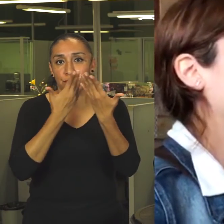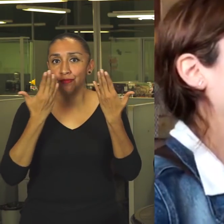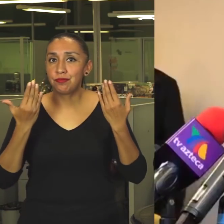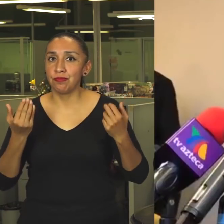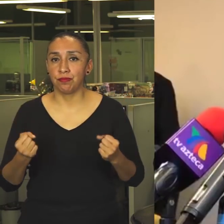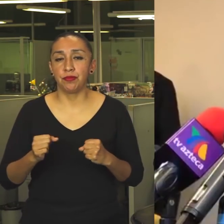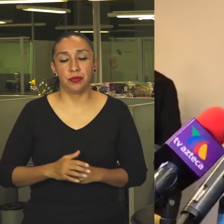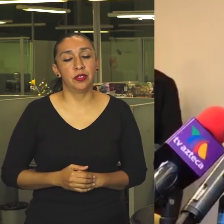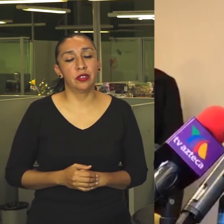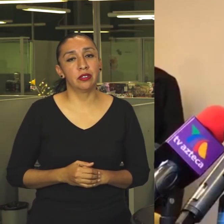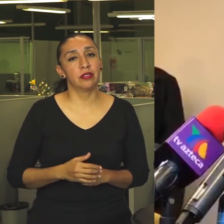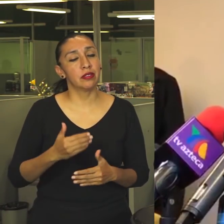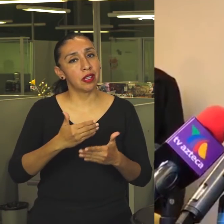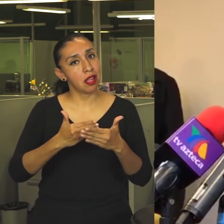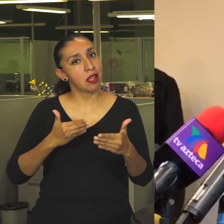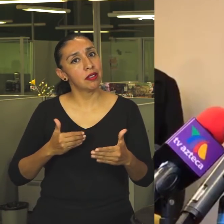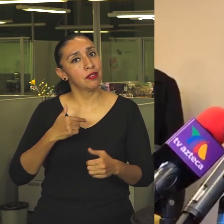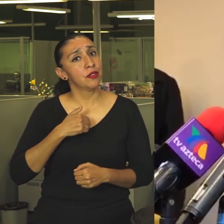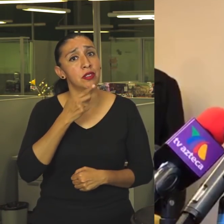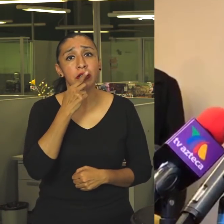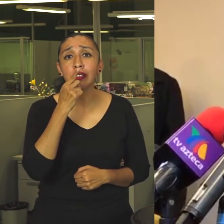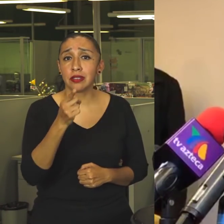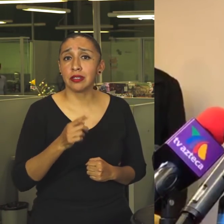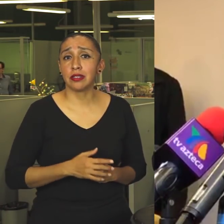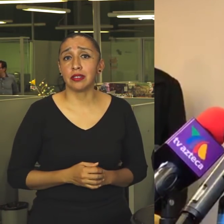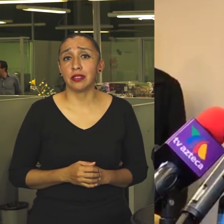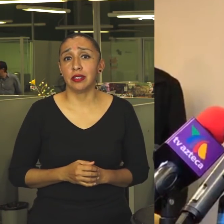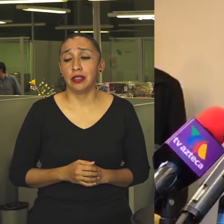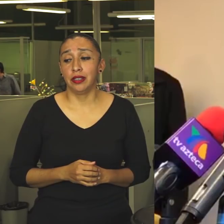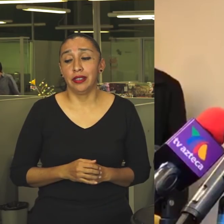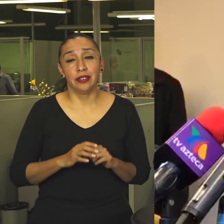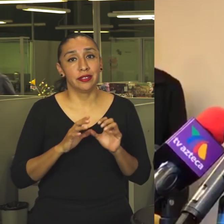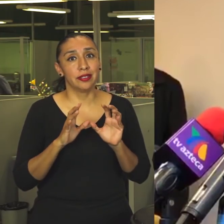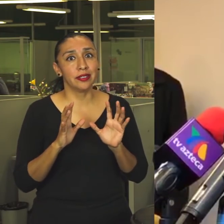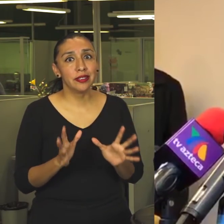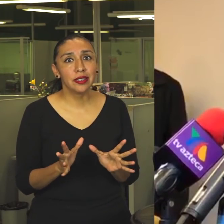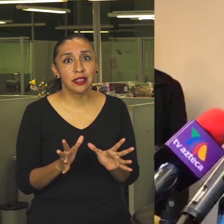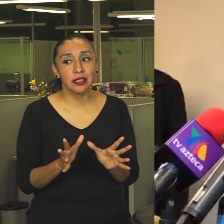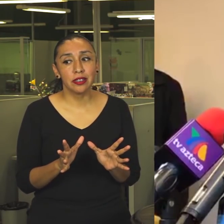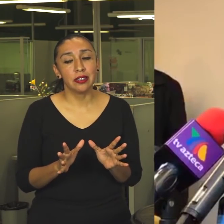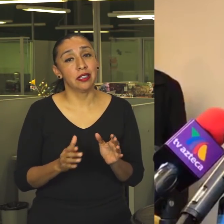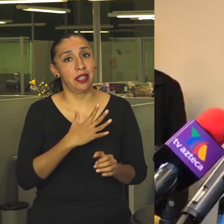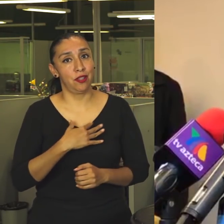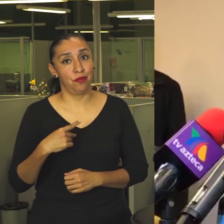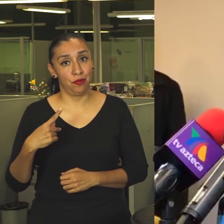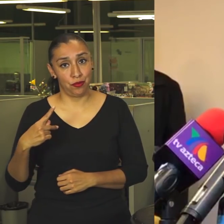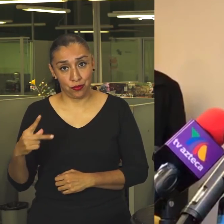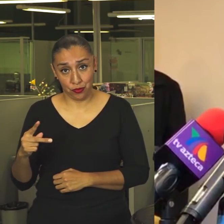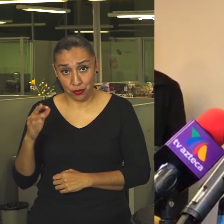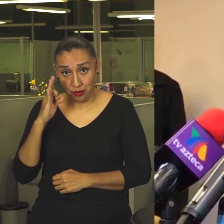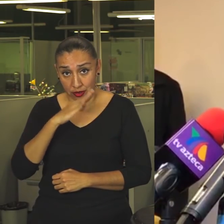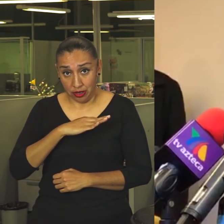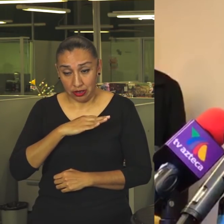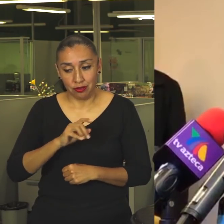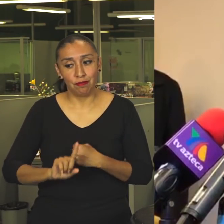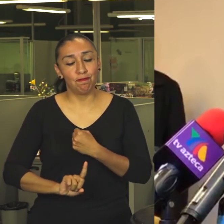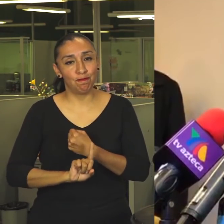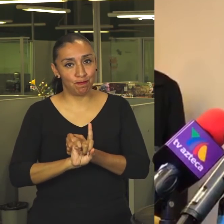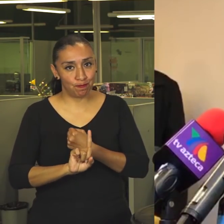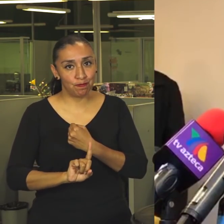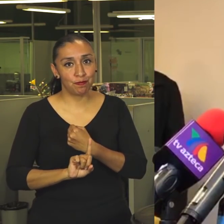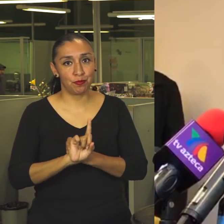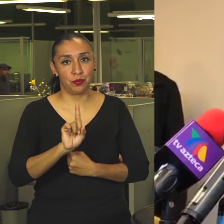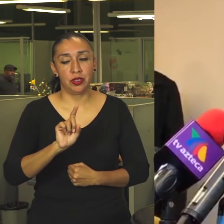como ya se los leí hace unos momentos ahí empieza la búsqueda o sigue por parte de la familia la procuraduría general